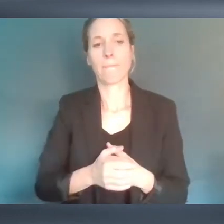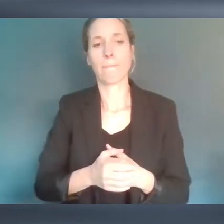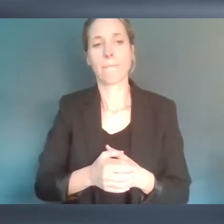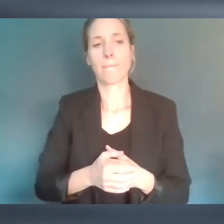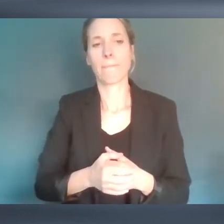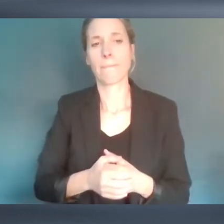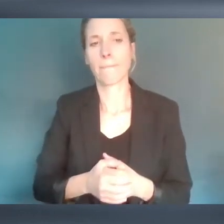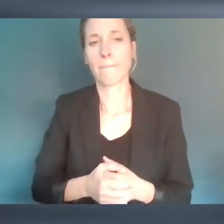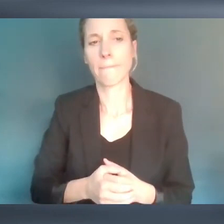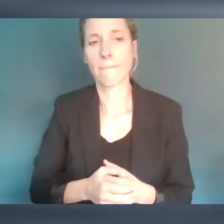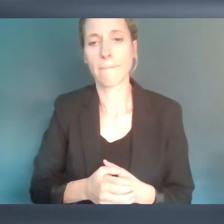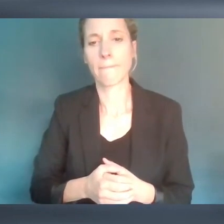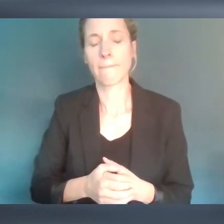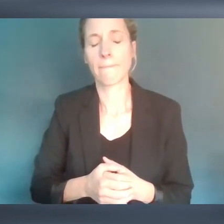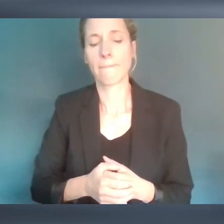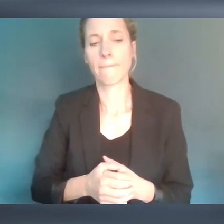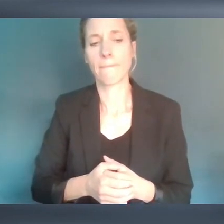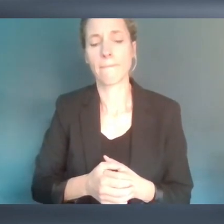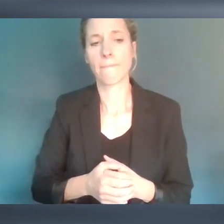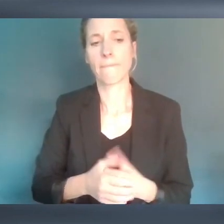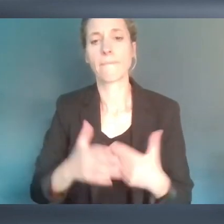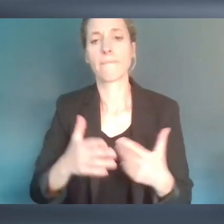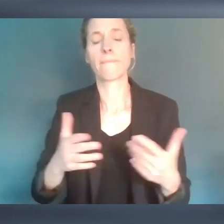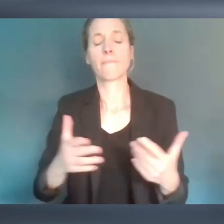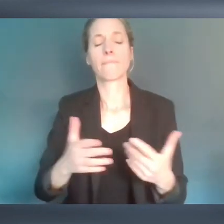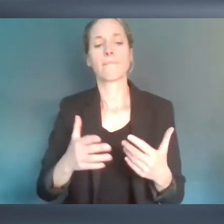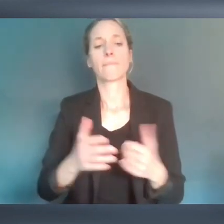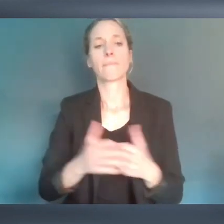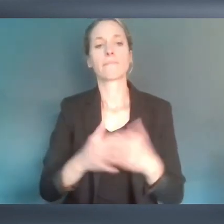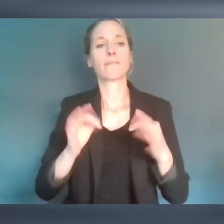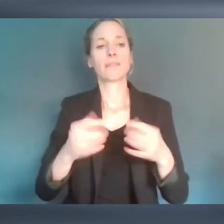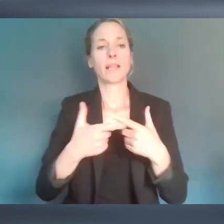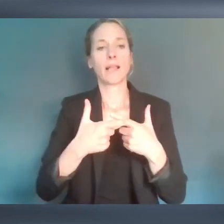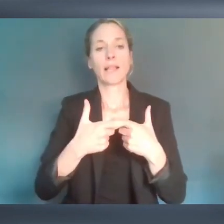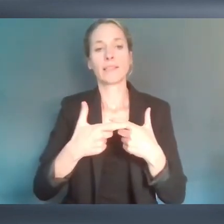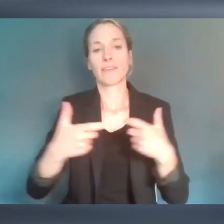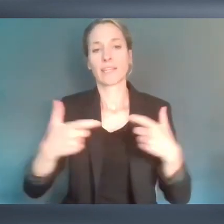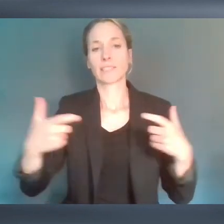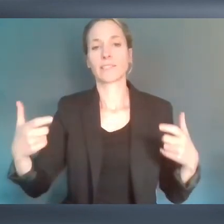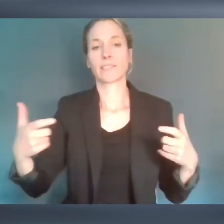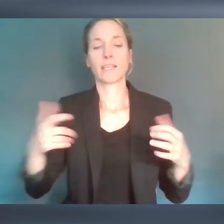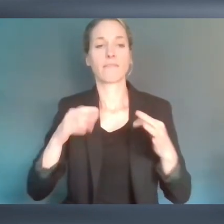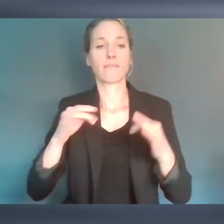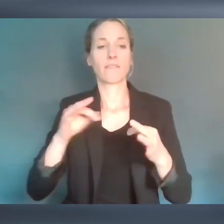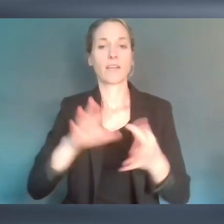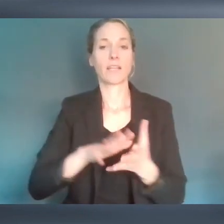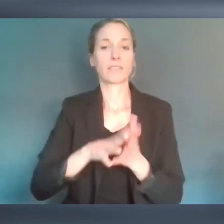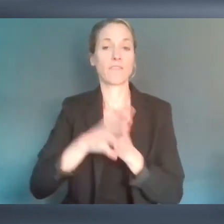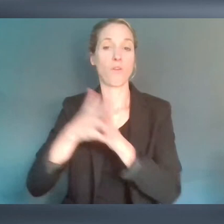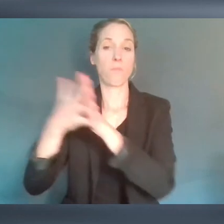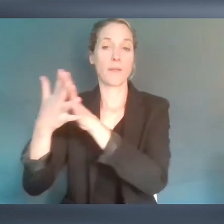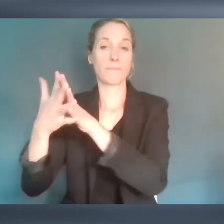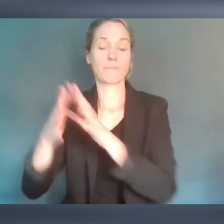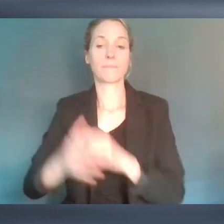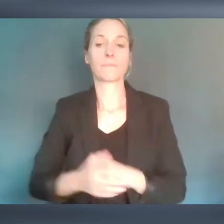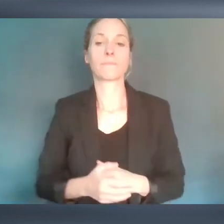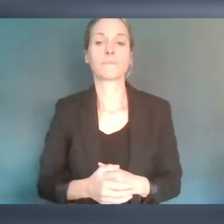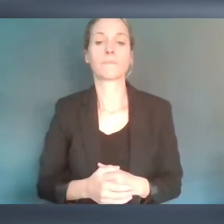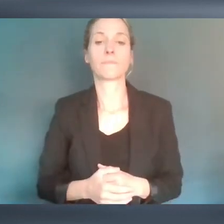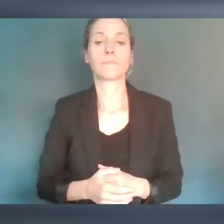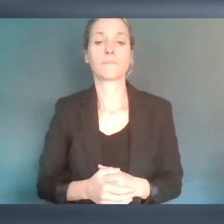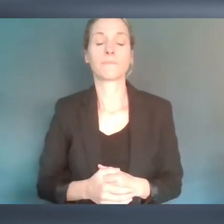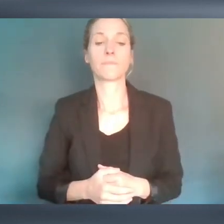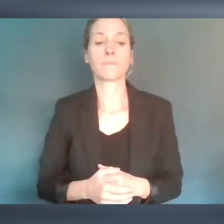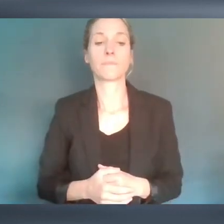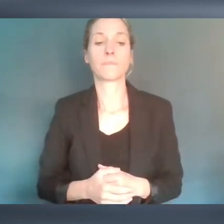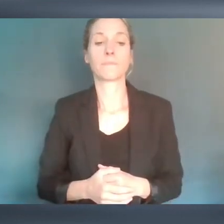migratoires. Ne serait-ce que pour cela, la diversité, elle va se développer. Et il est faux de penser que la diversité, elle